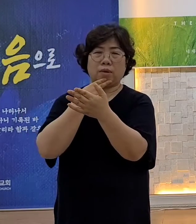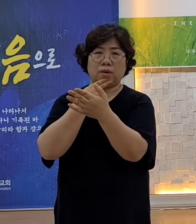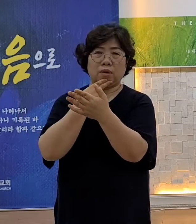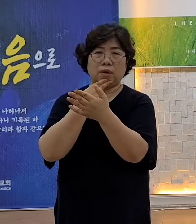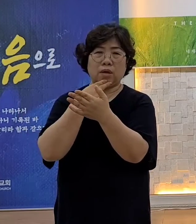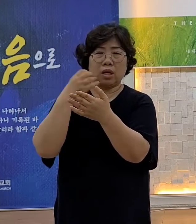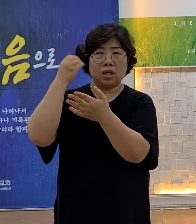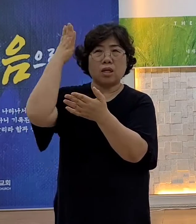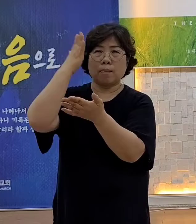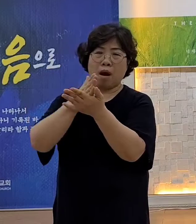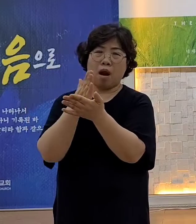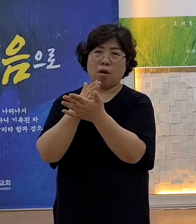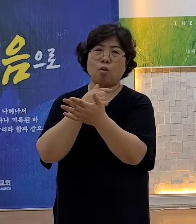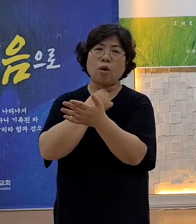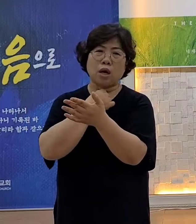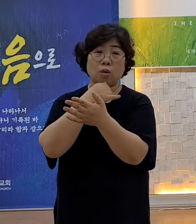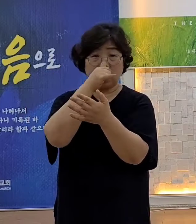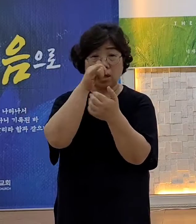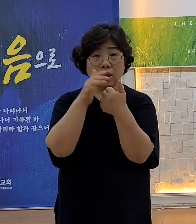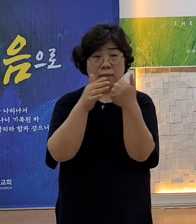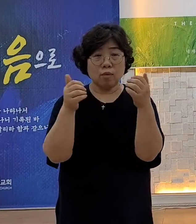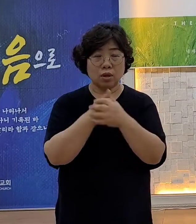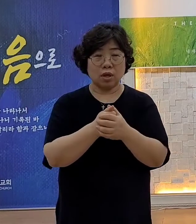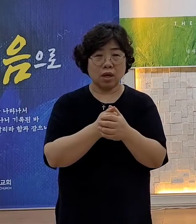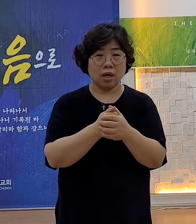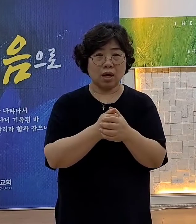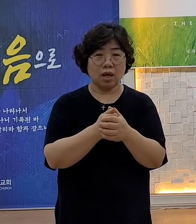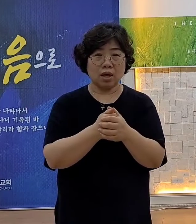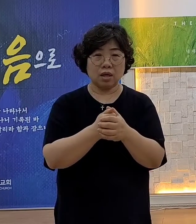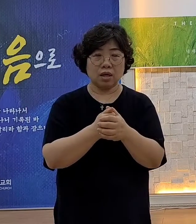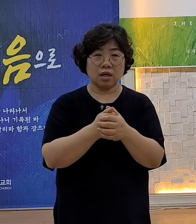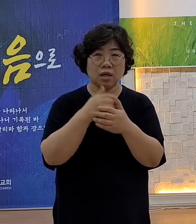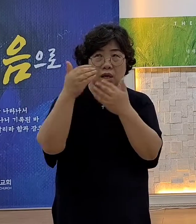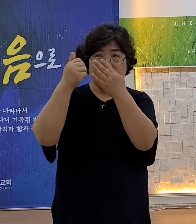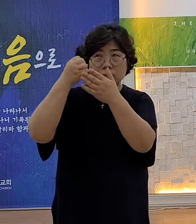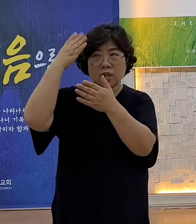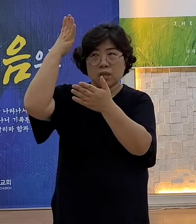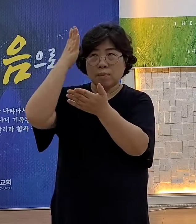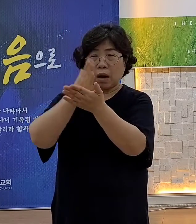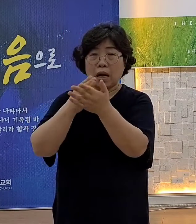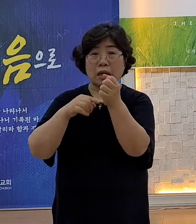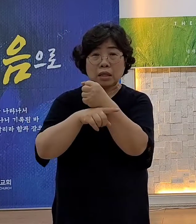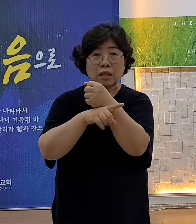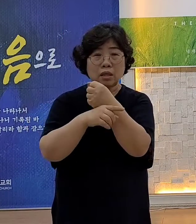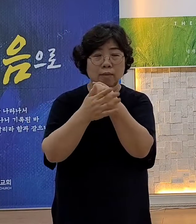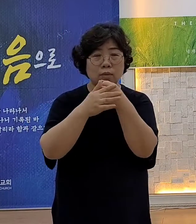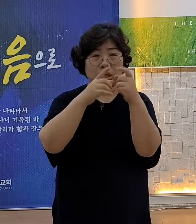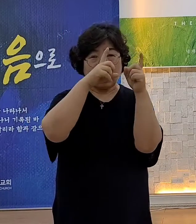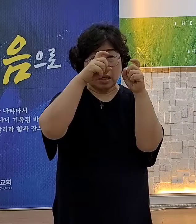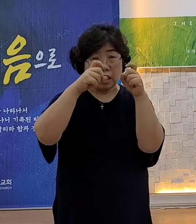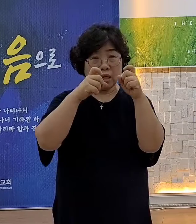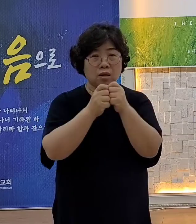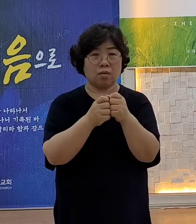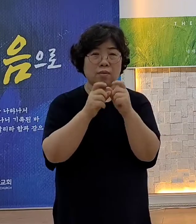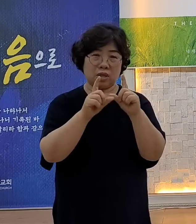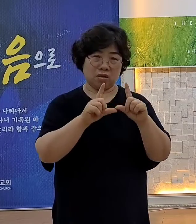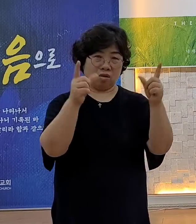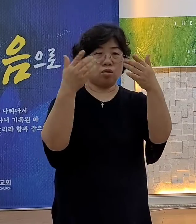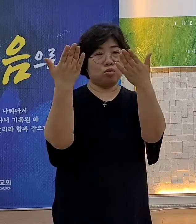절기의 가장 중요한 권리다라는 것을 우리의 마음 가운데 꼭 기억하시고 다음부터는 여러분의 그